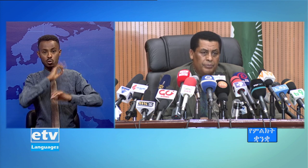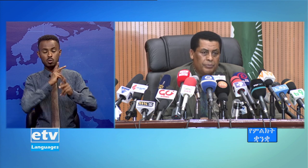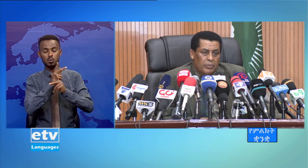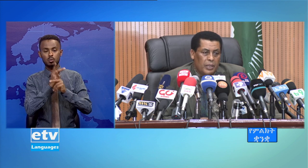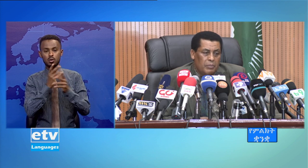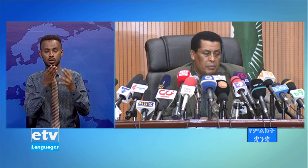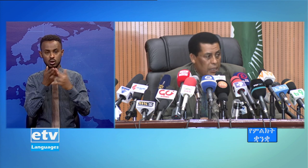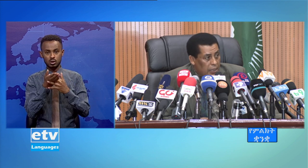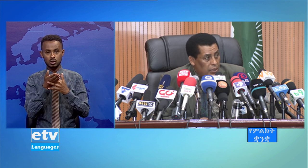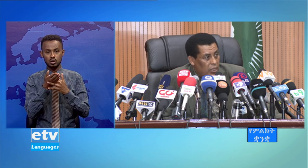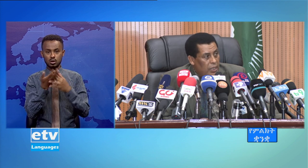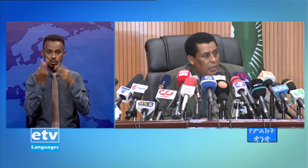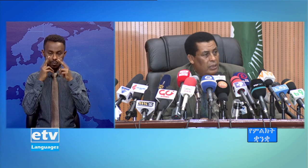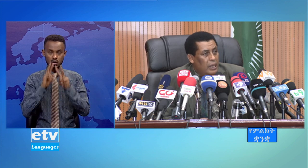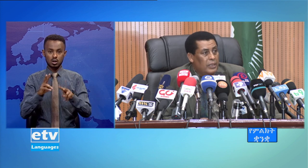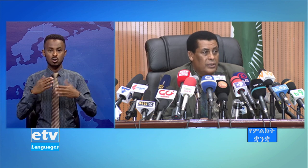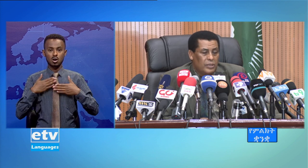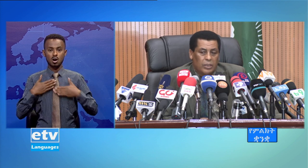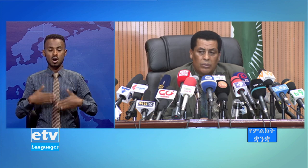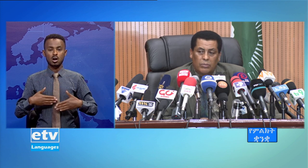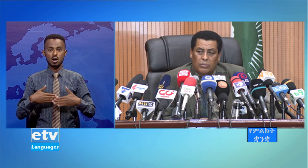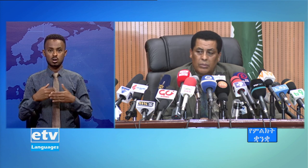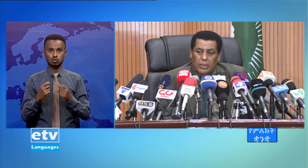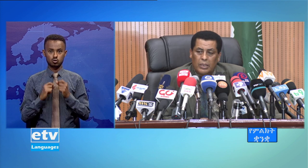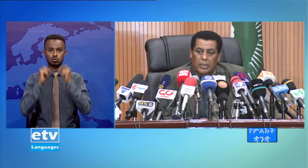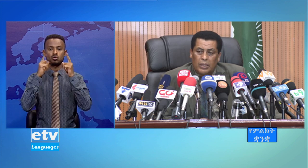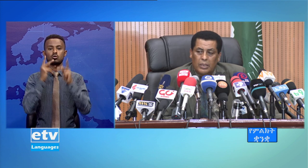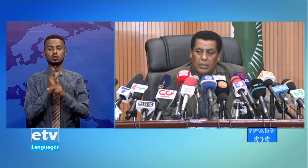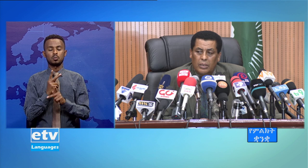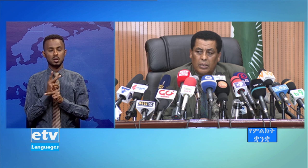ረገድ የሚመለከተው አካል አለርት ነው።